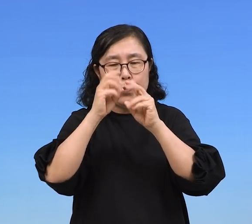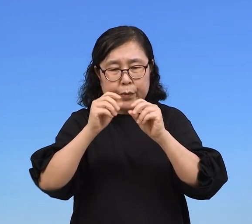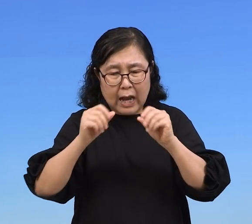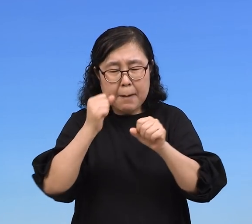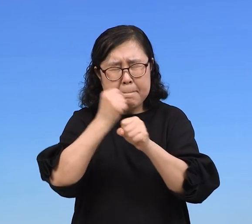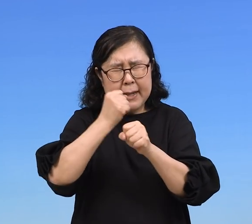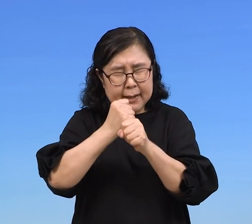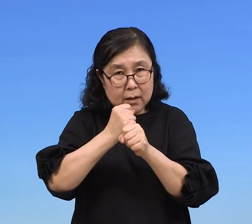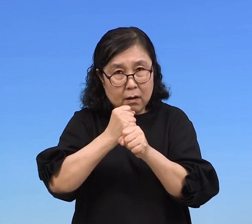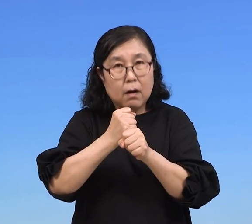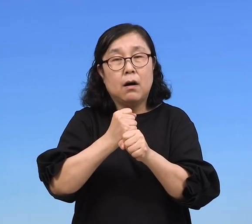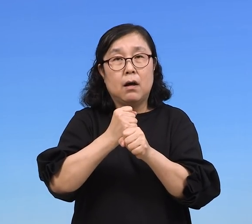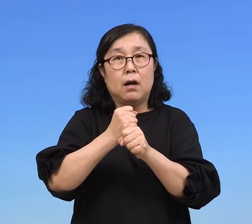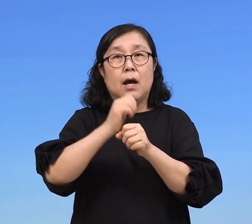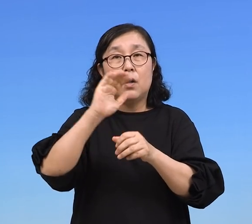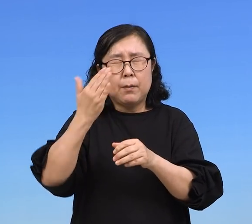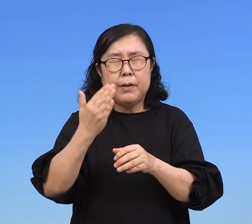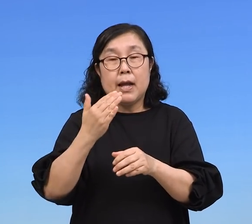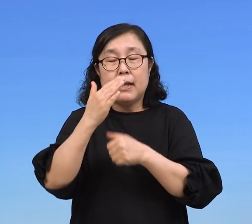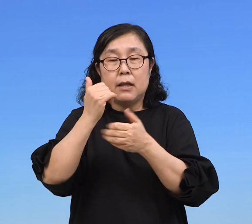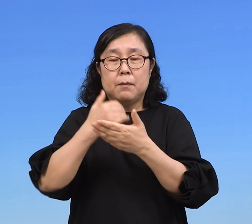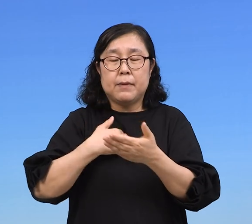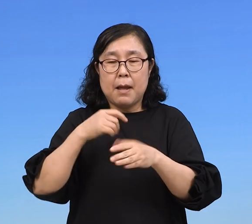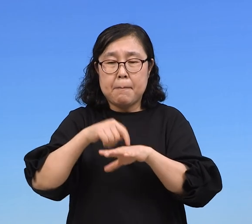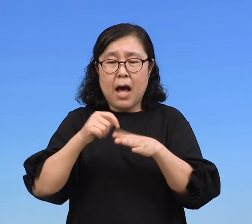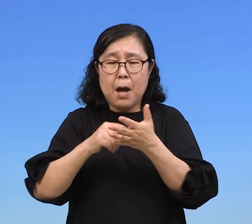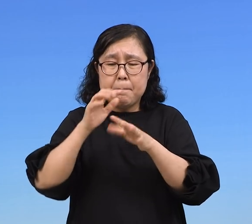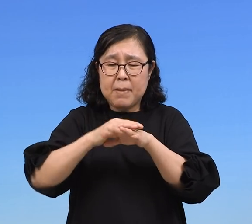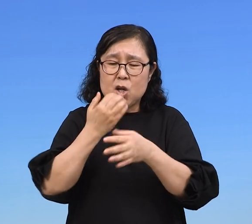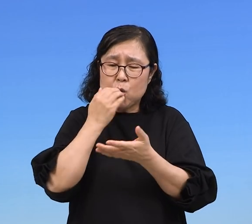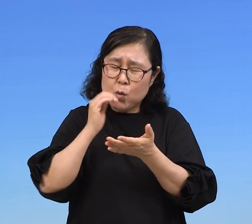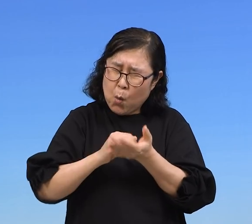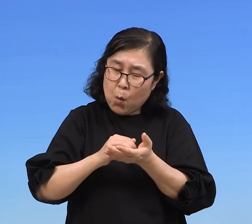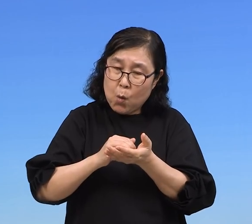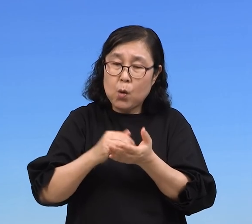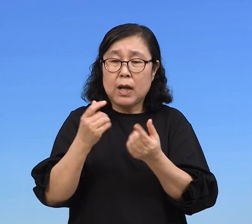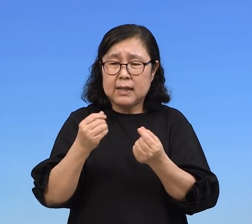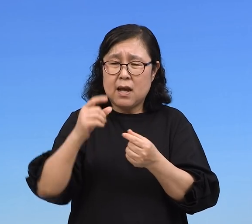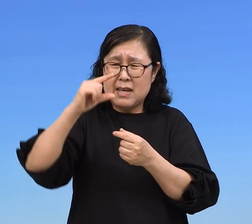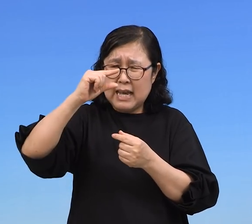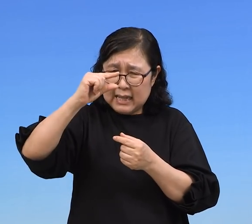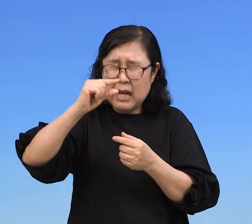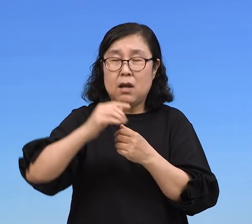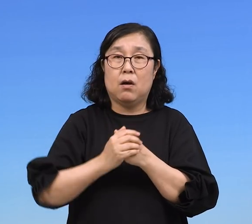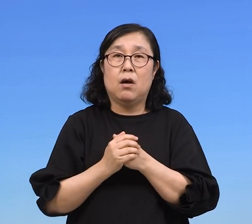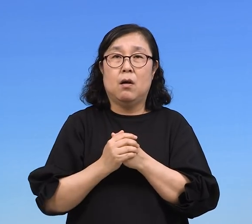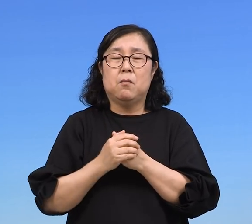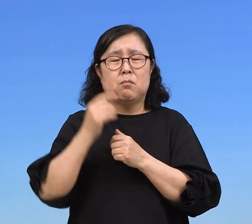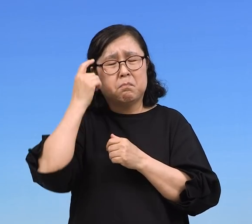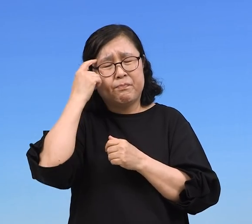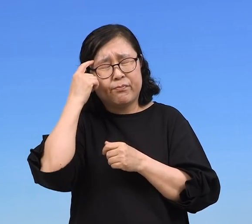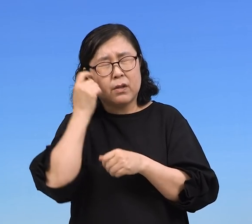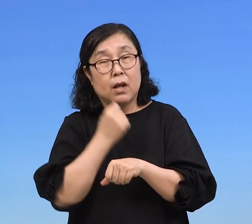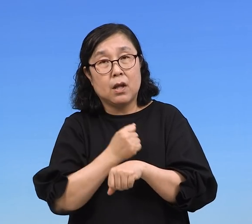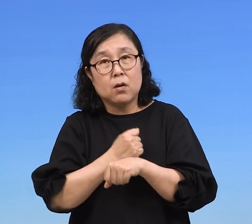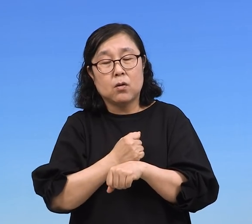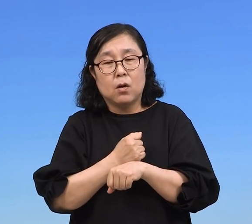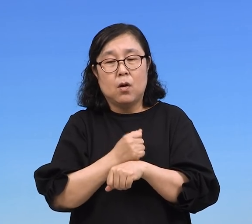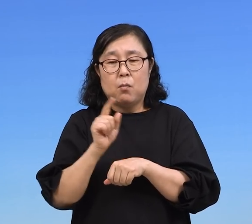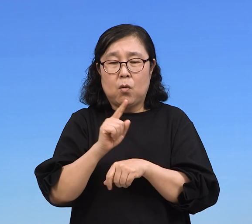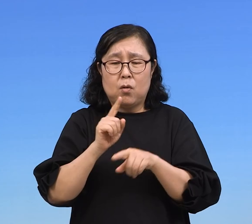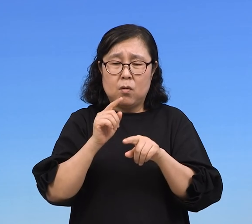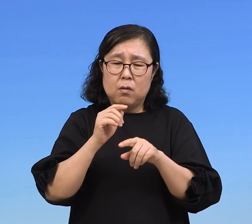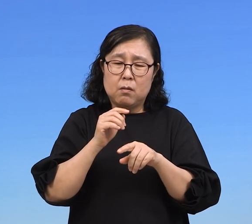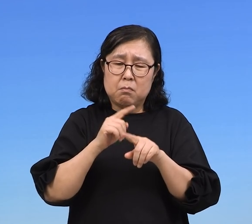하나님, 제 마음밭이 돌밭 같습니다. 얕습니다. 뭘 하나 생각을